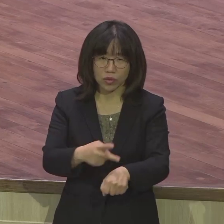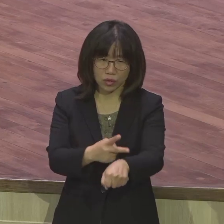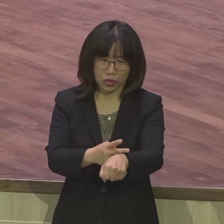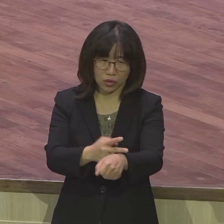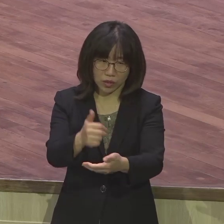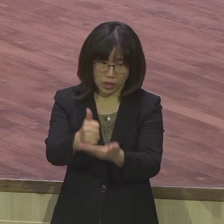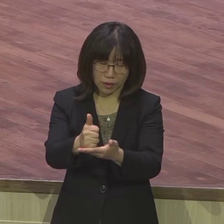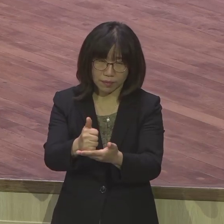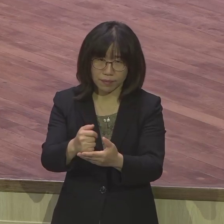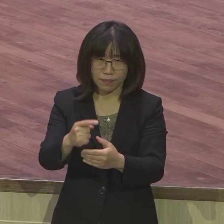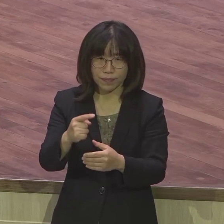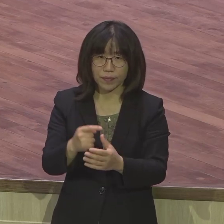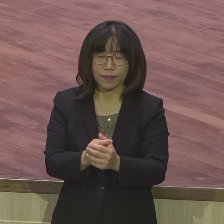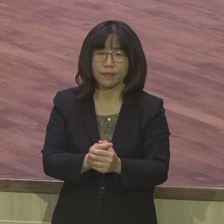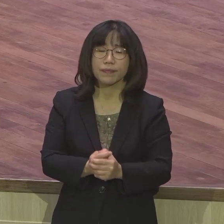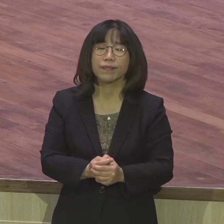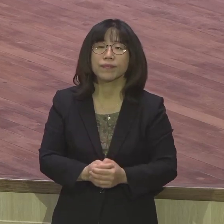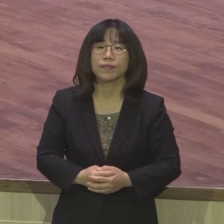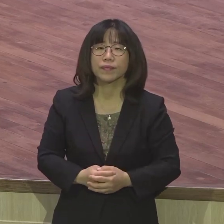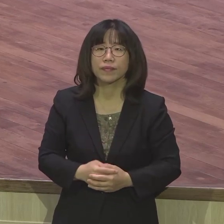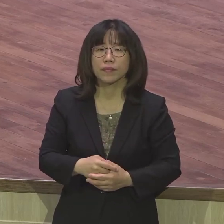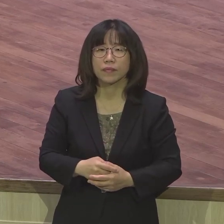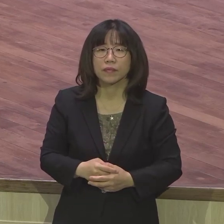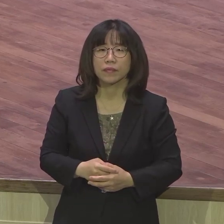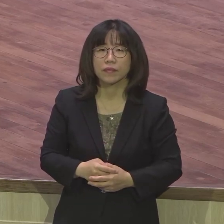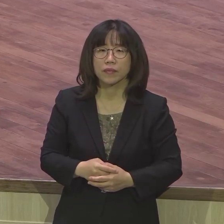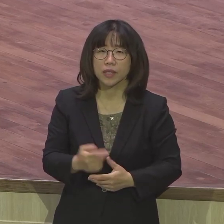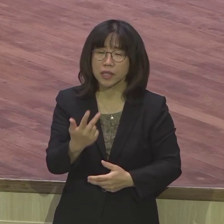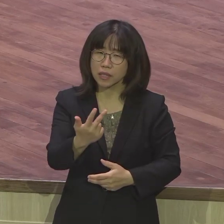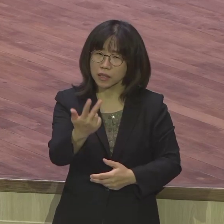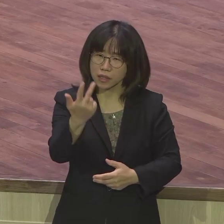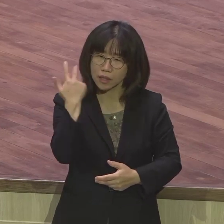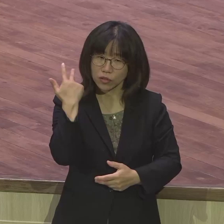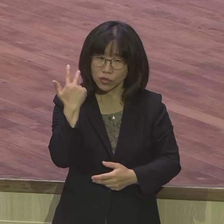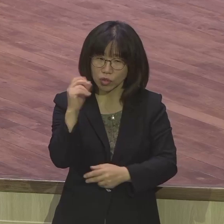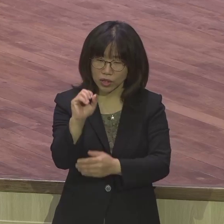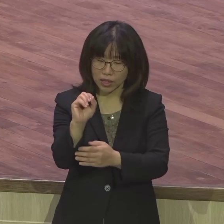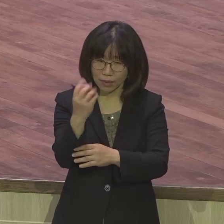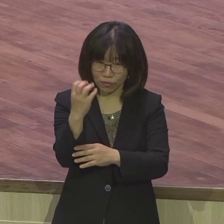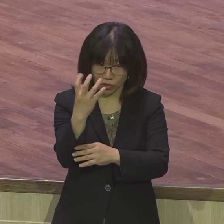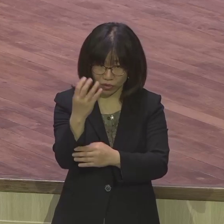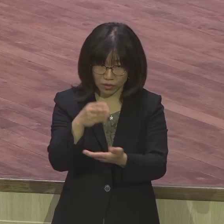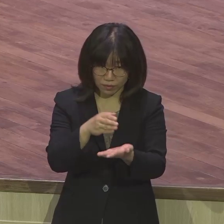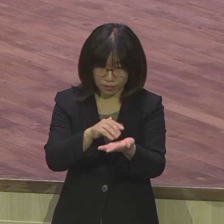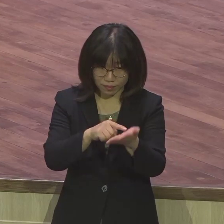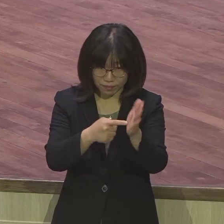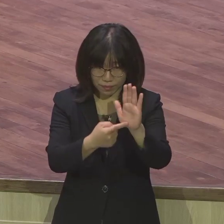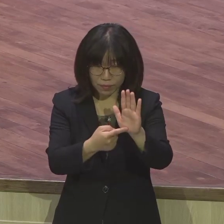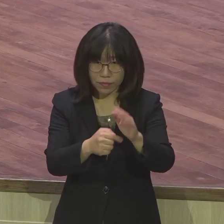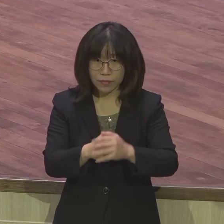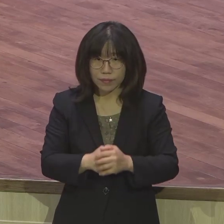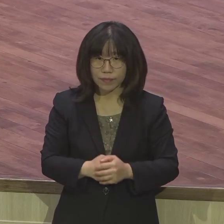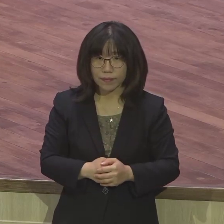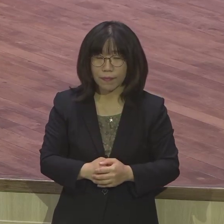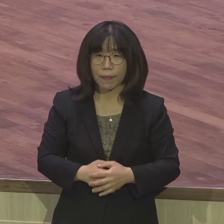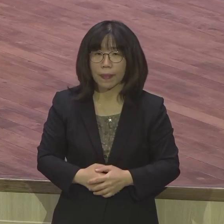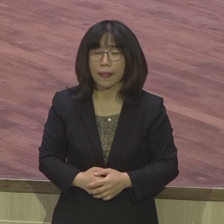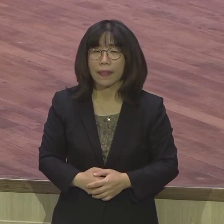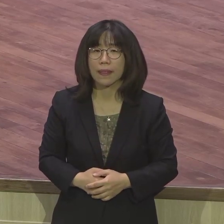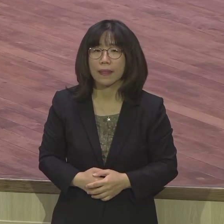백세. 기독교인이거든요. 지난주에 중앙일보에 이렇게 썼더라고요. 젊은 분들은 동의하지